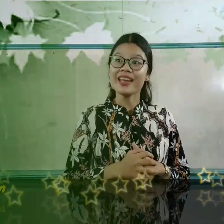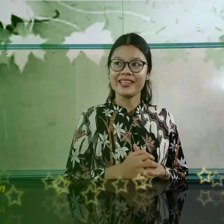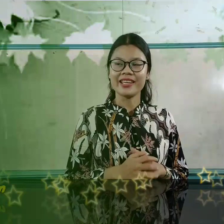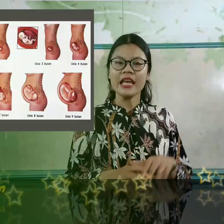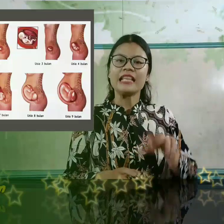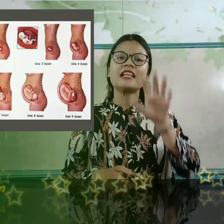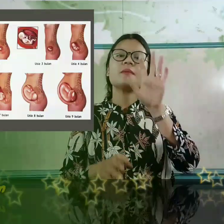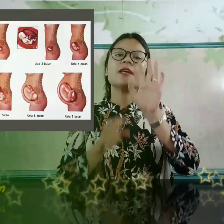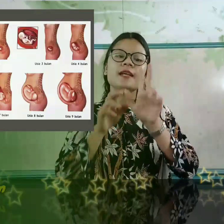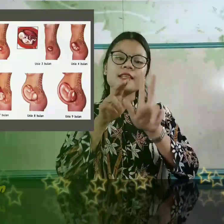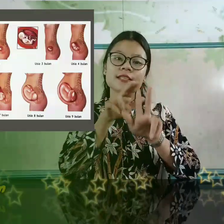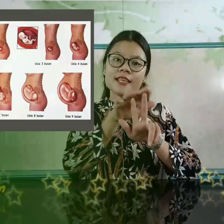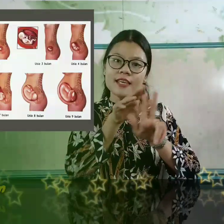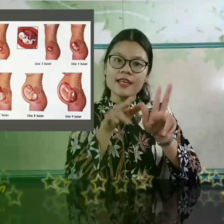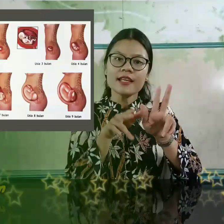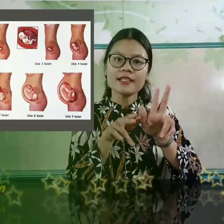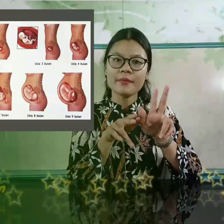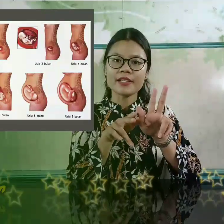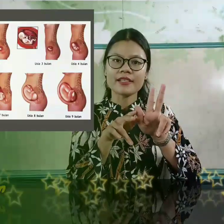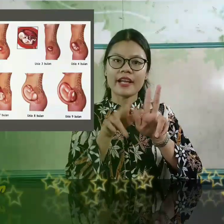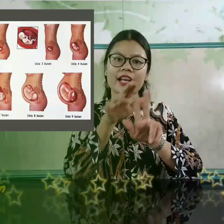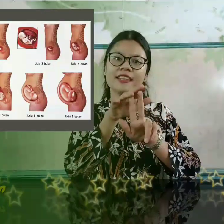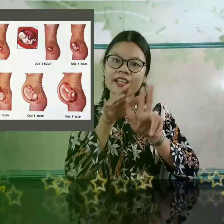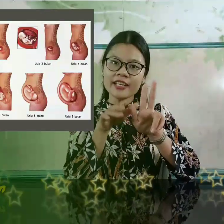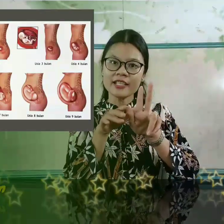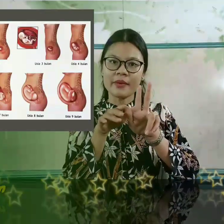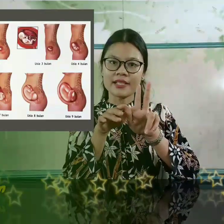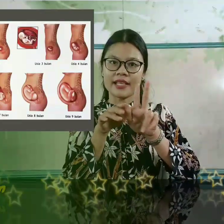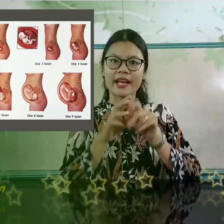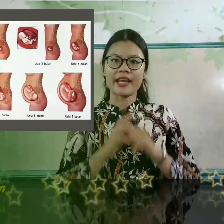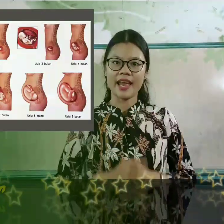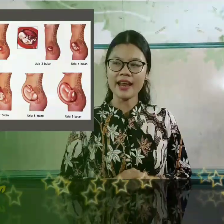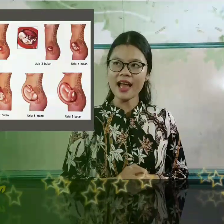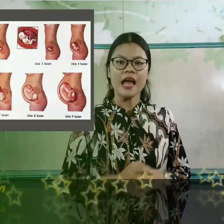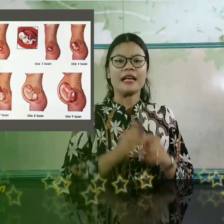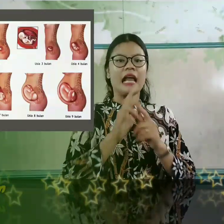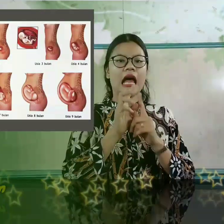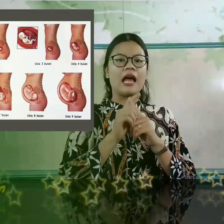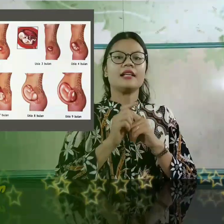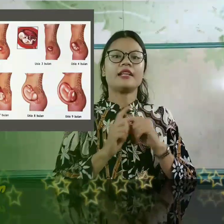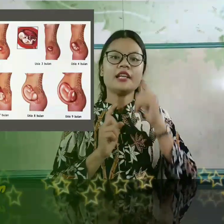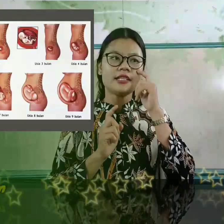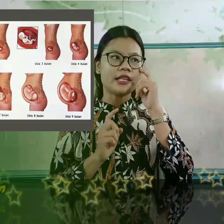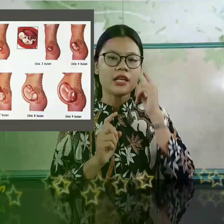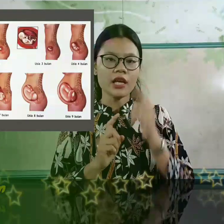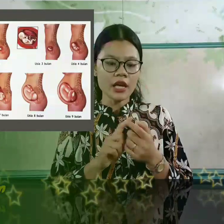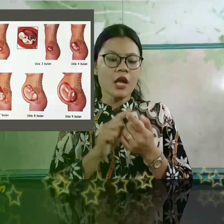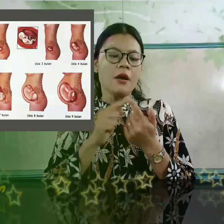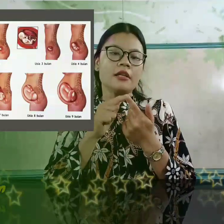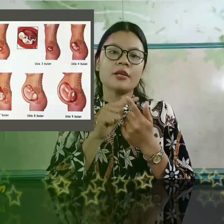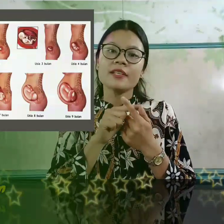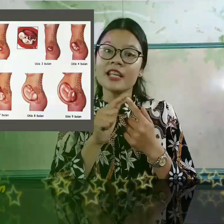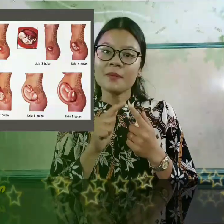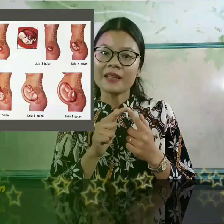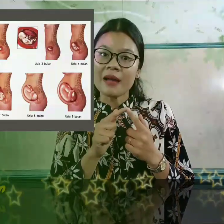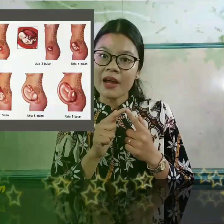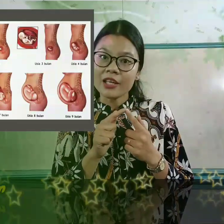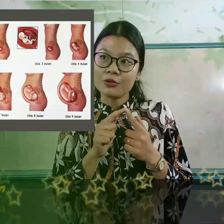jadi terbagi atas semester, trimester ya. Nah, jadi di sini semester pertama